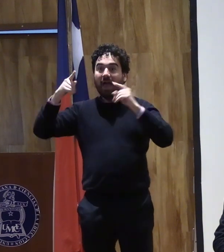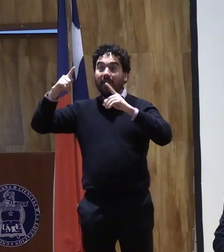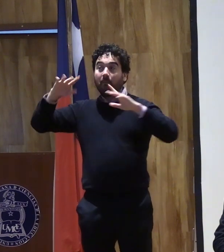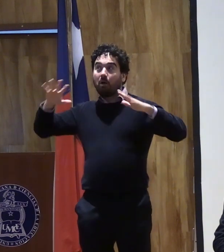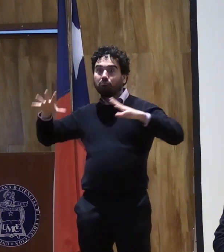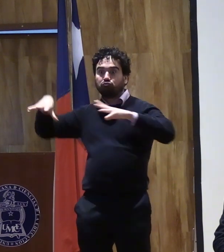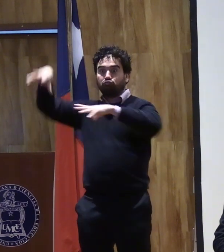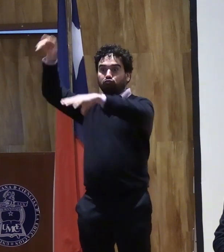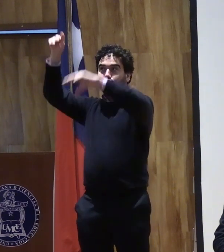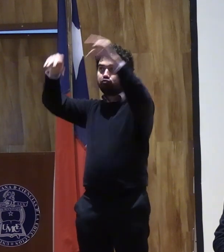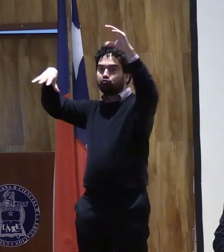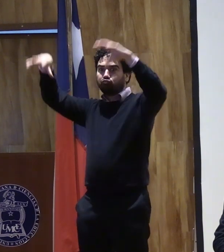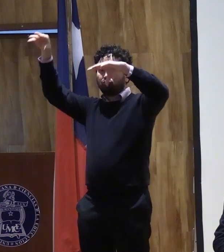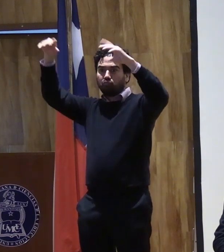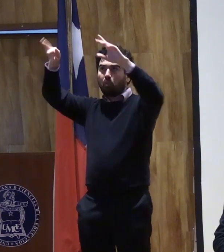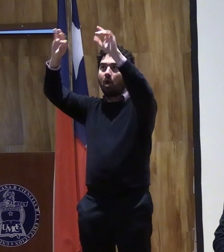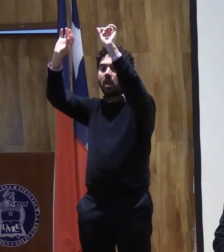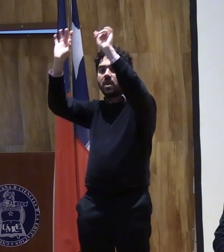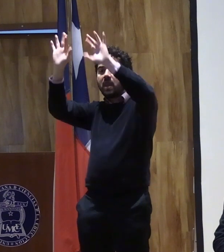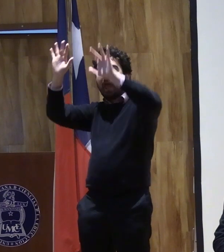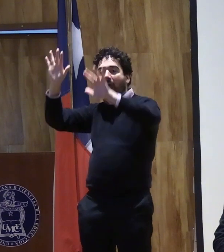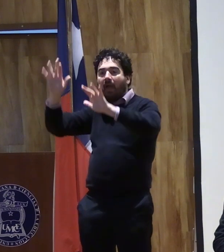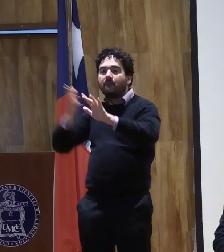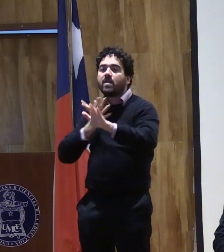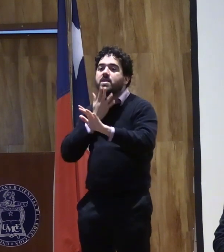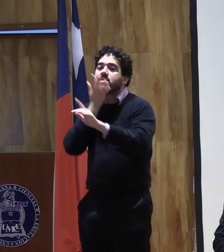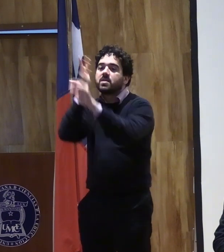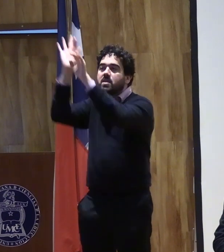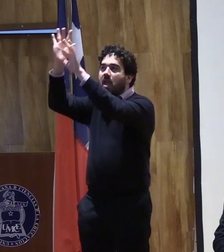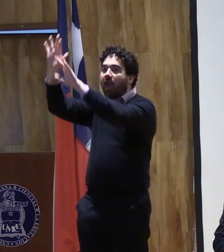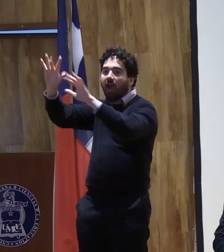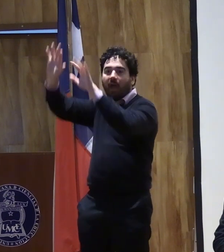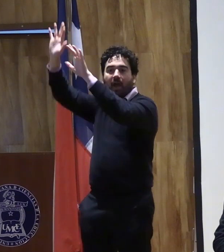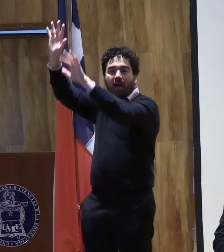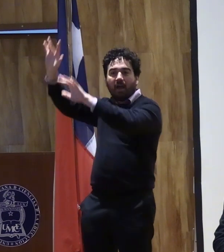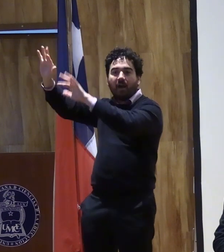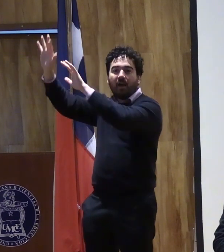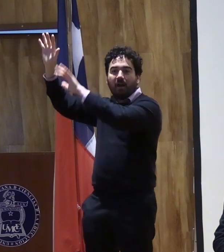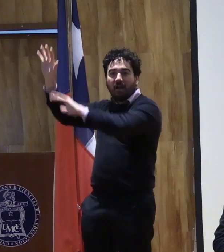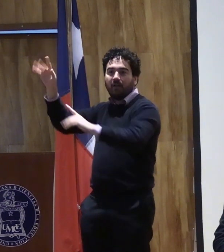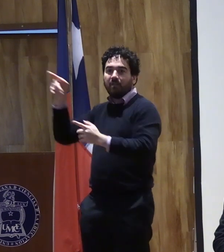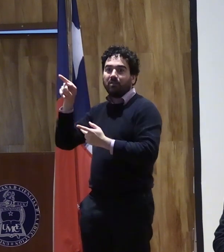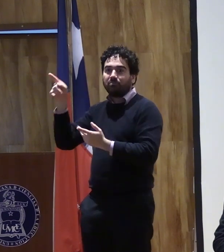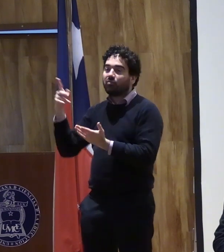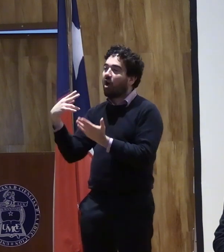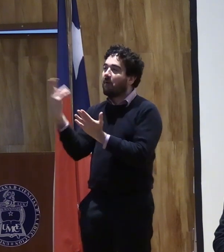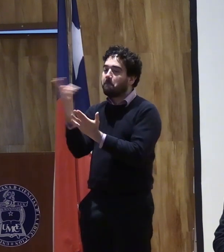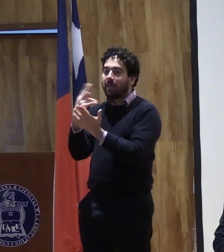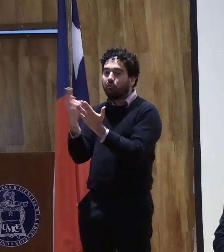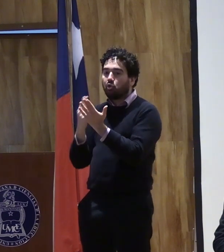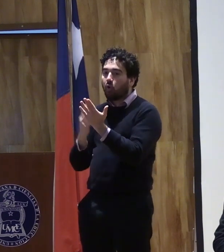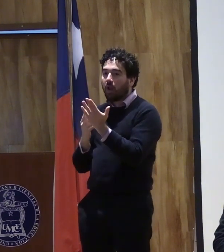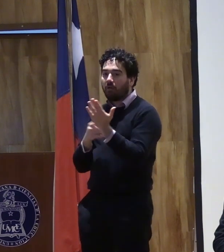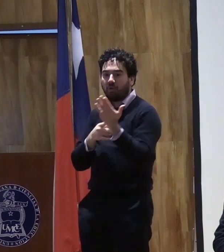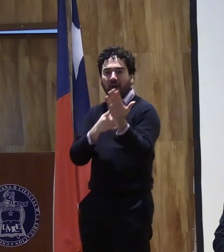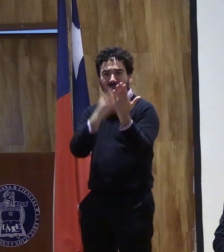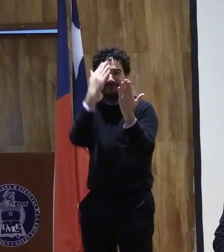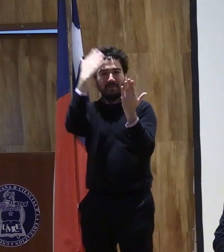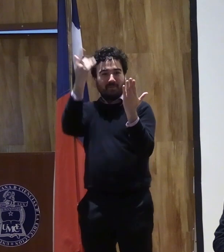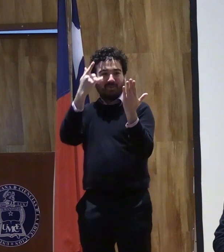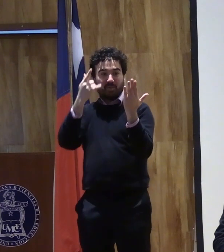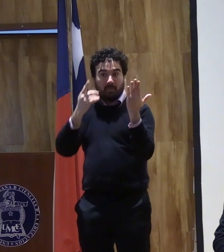paisajes preciosos con un montón de nieve en lugares que ahora no cae nieve.